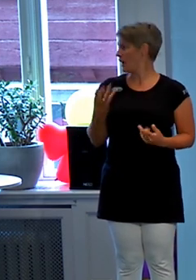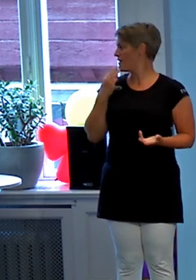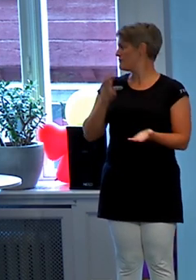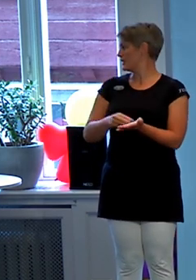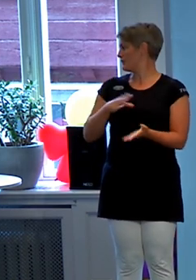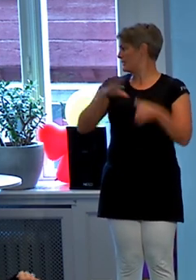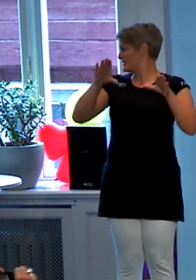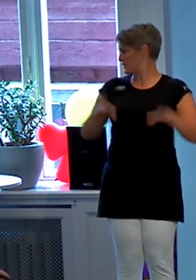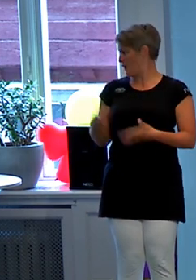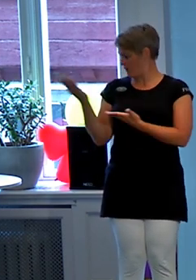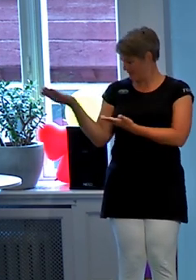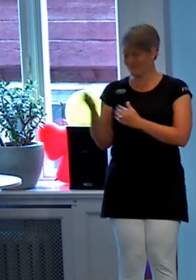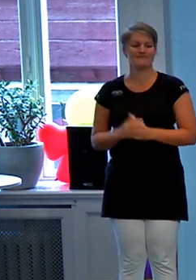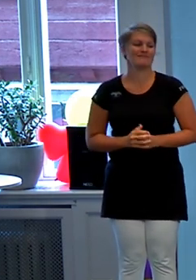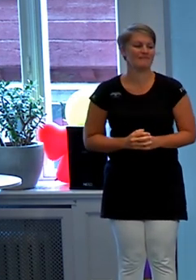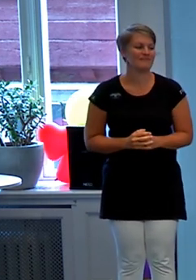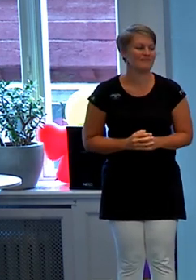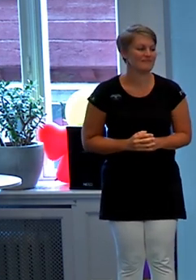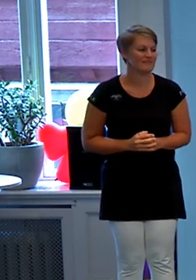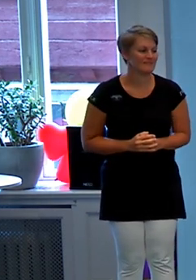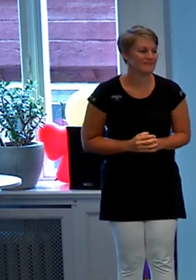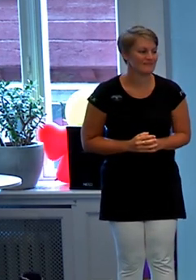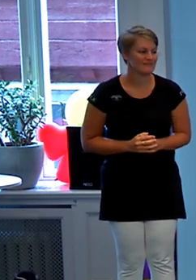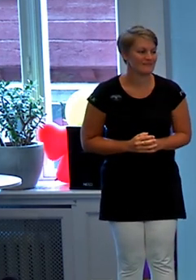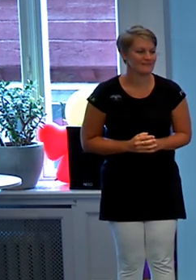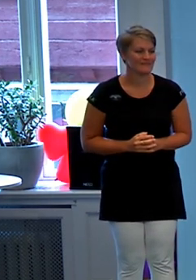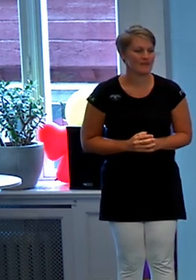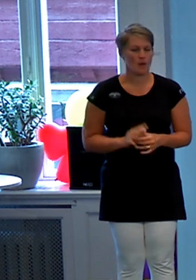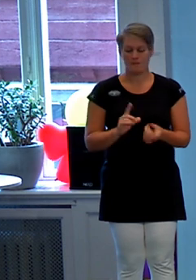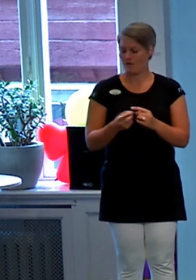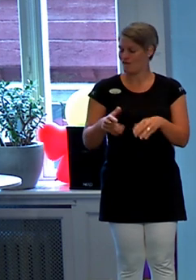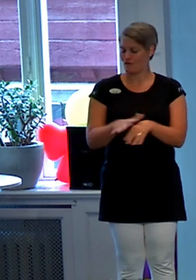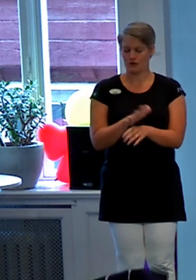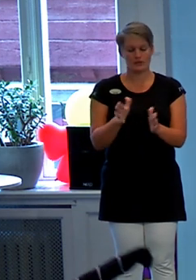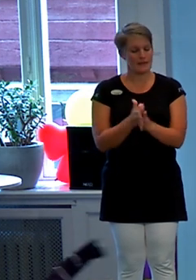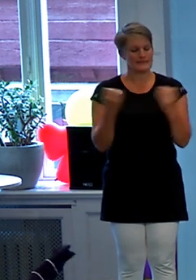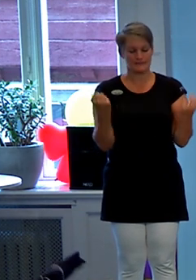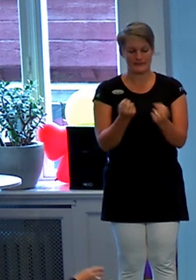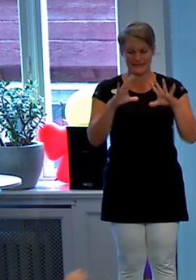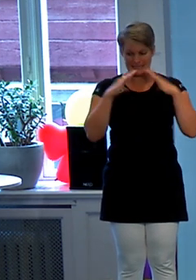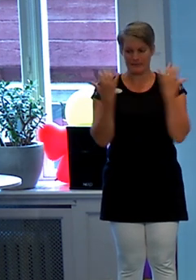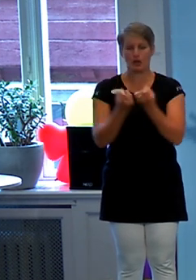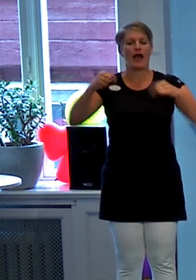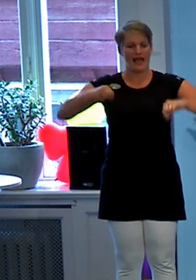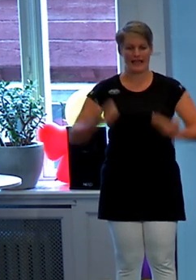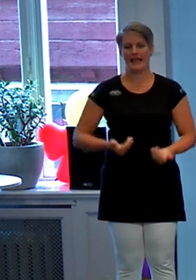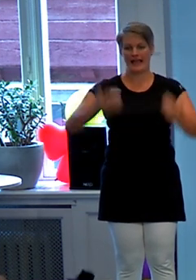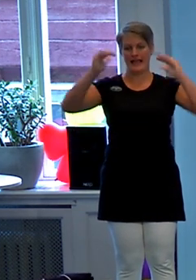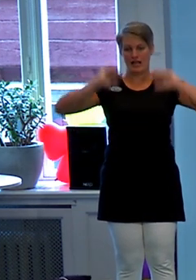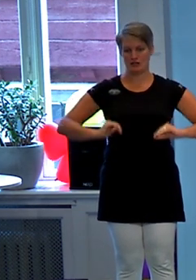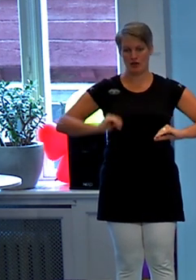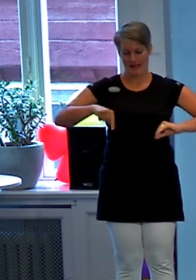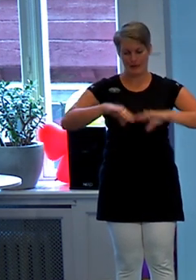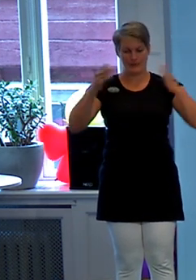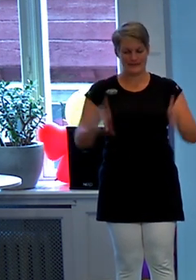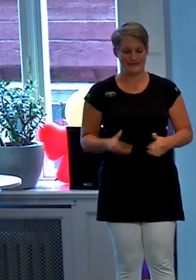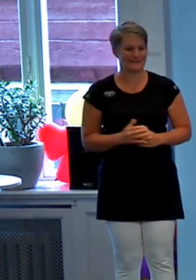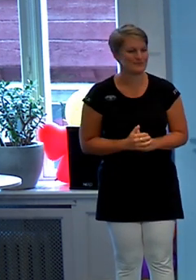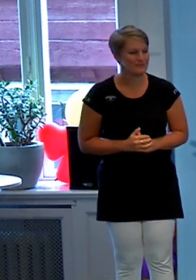vinerbröd kvar och det kommer vara fullt med spännande seminarier här under dagen i